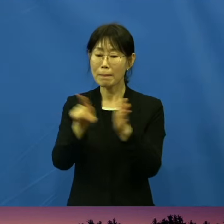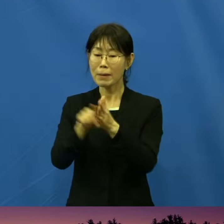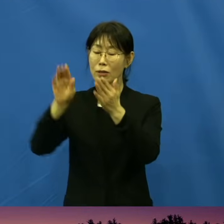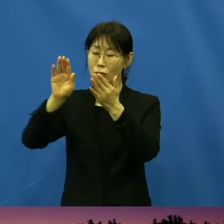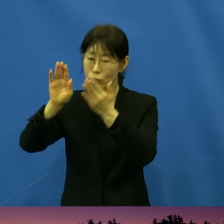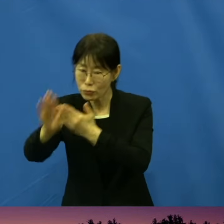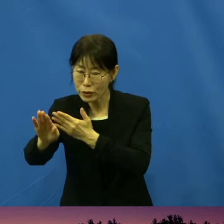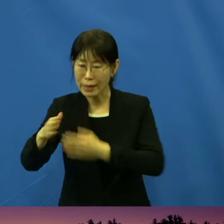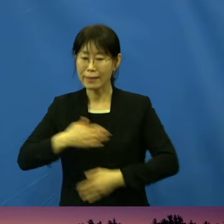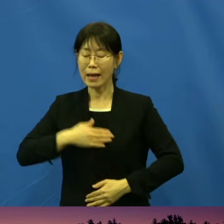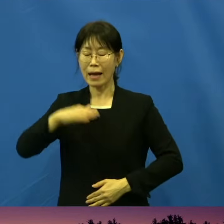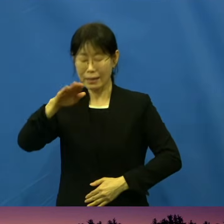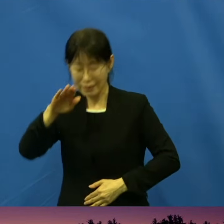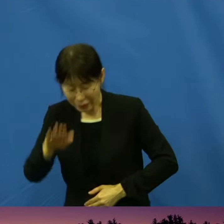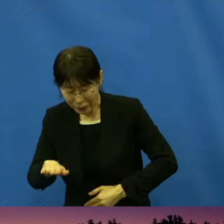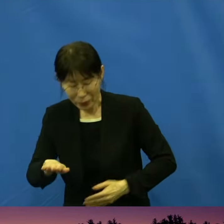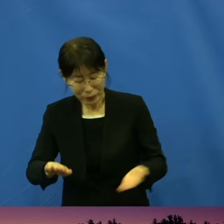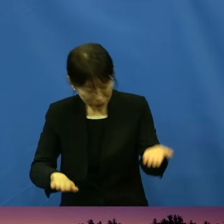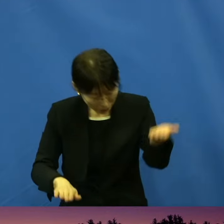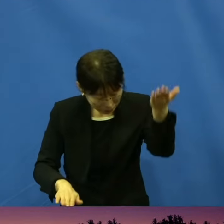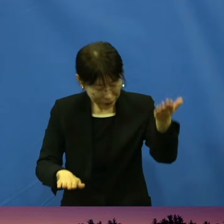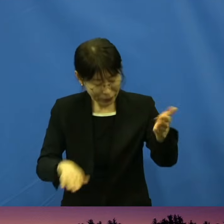섬기는 낮은 자로 내려오는